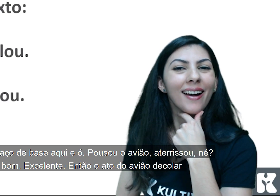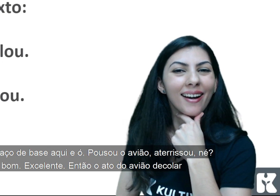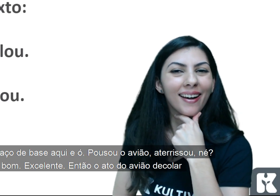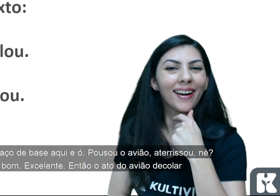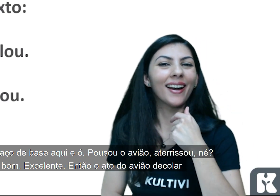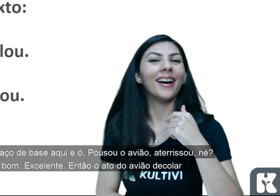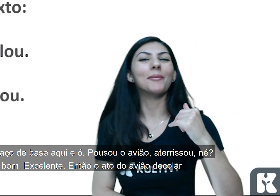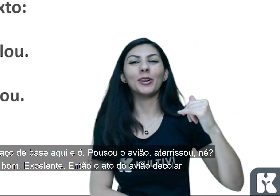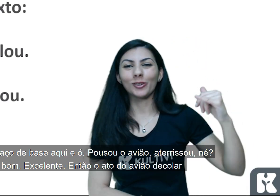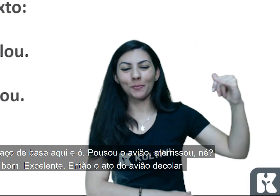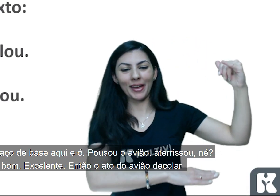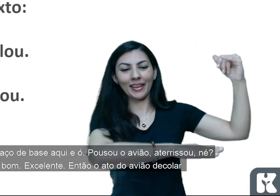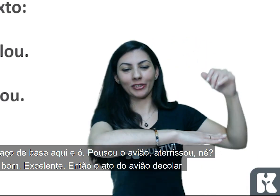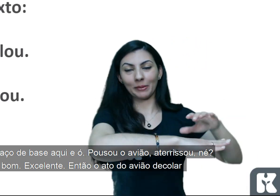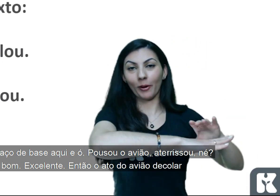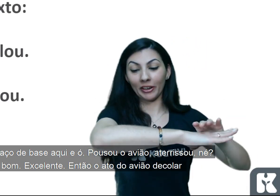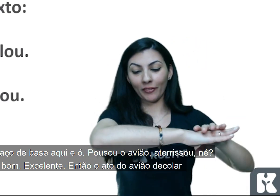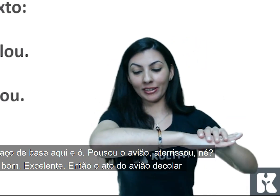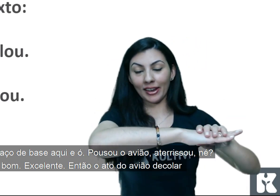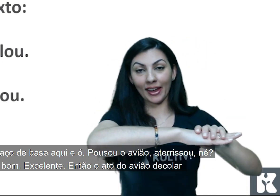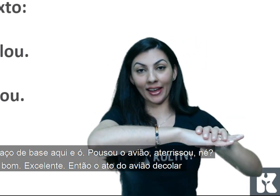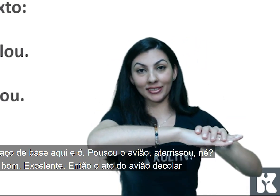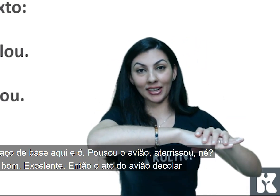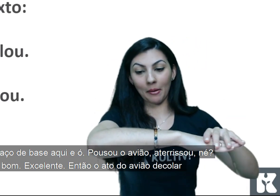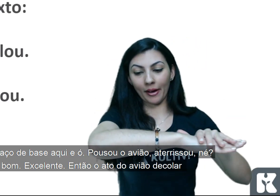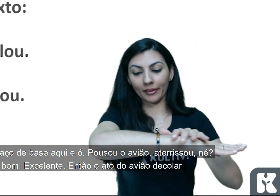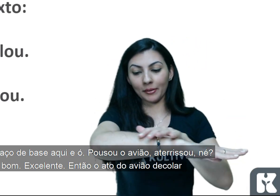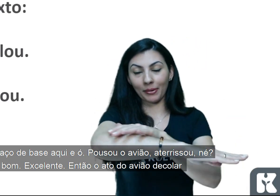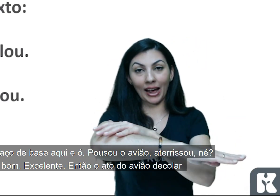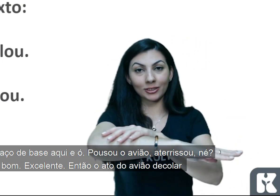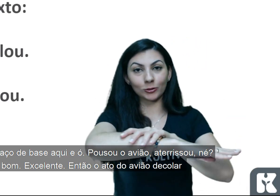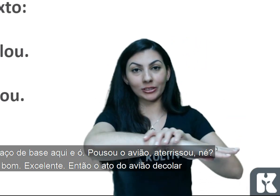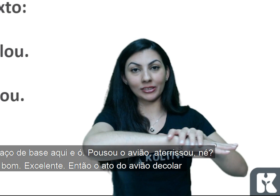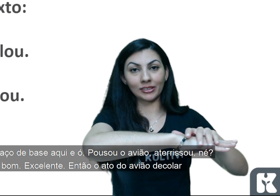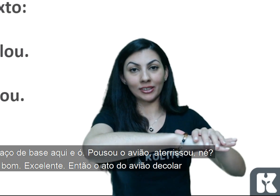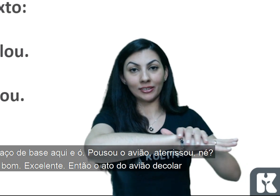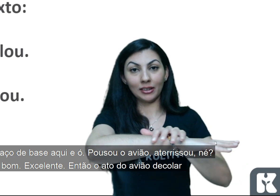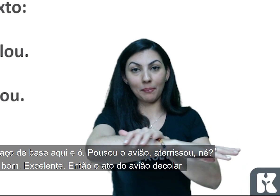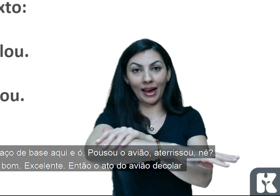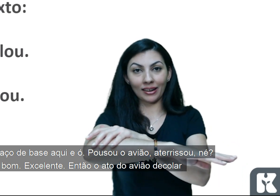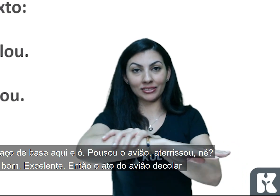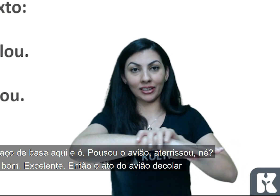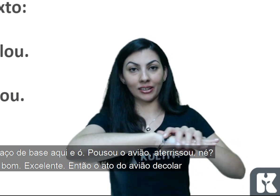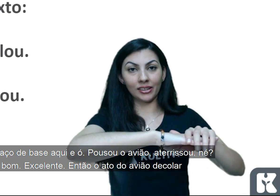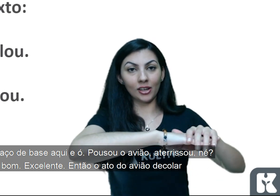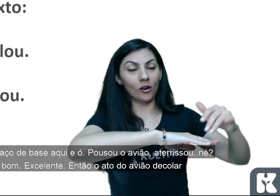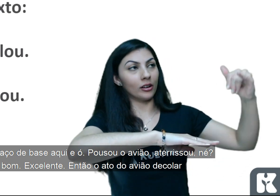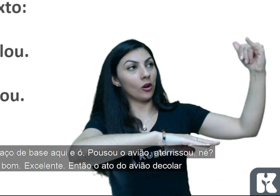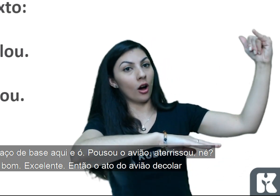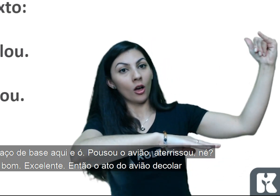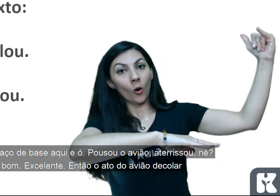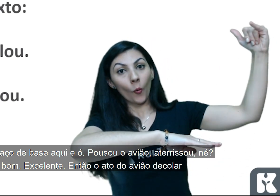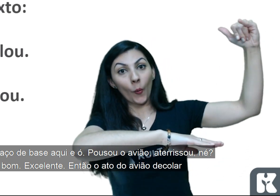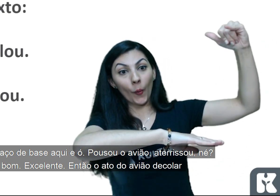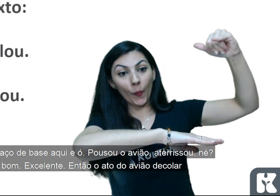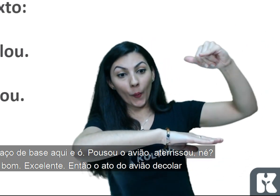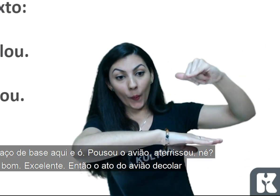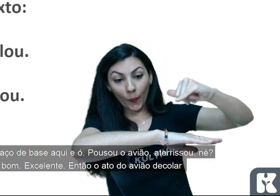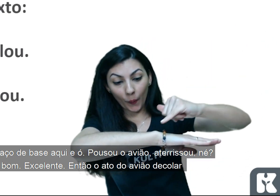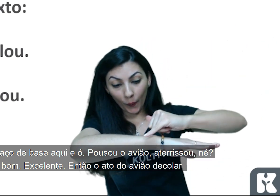Ah, muito bem. Você pode fazer esse braço de base aqui, ó. E, ó.